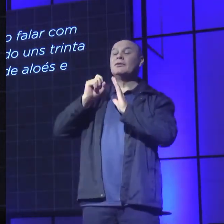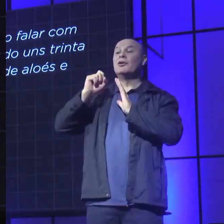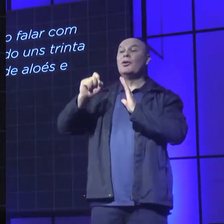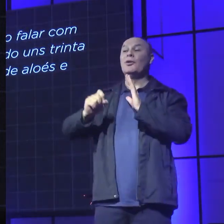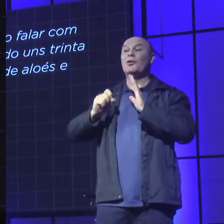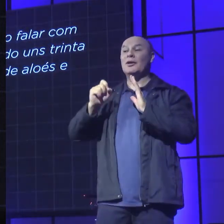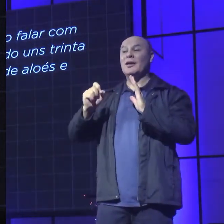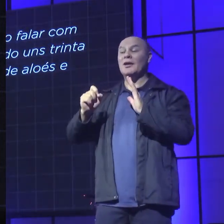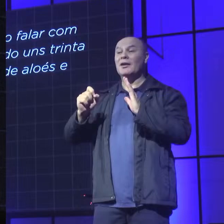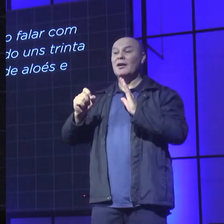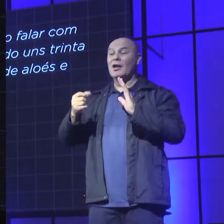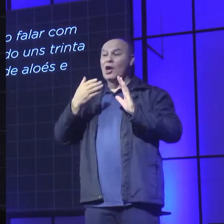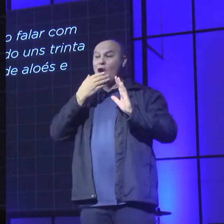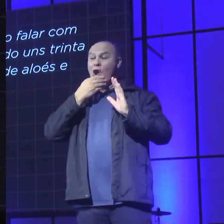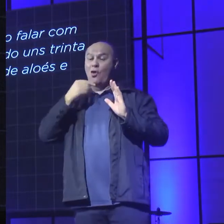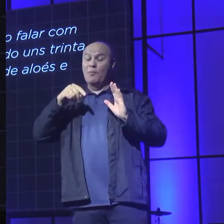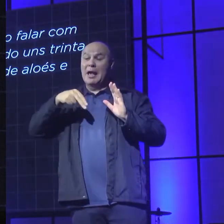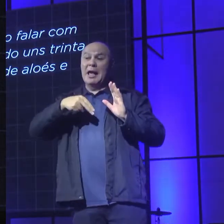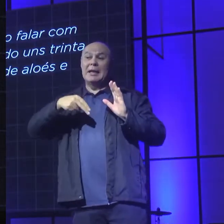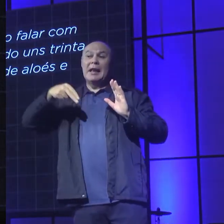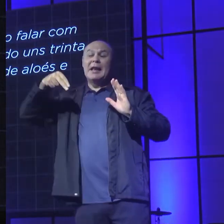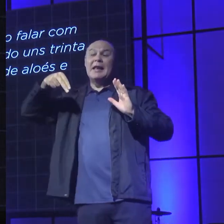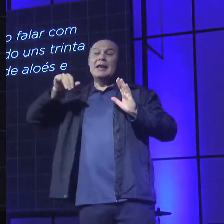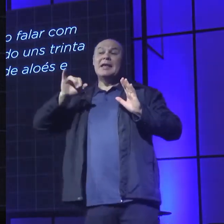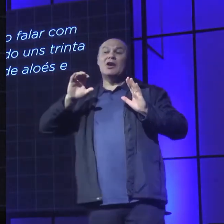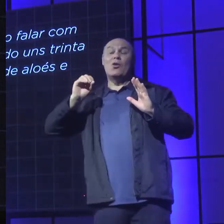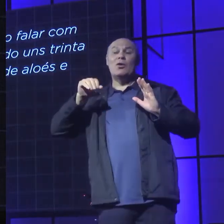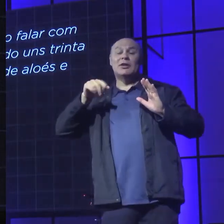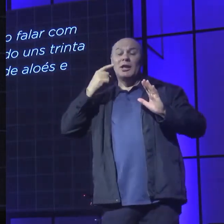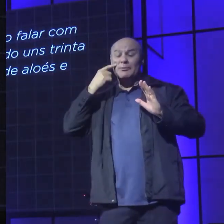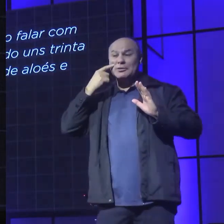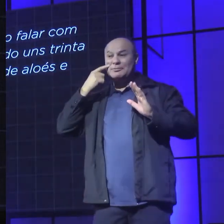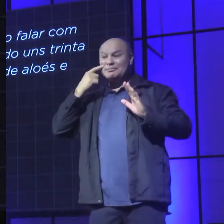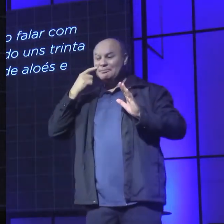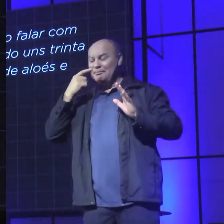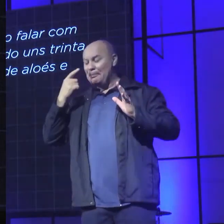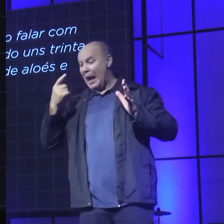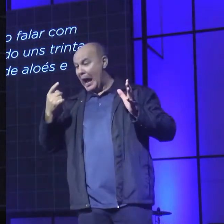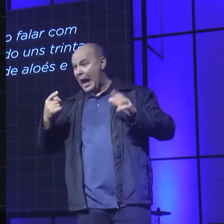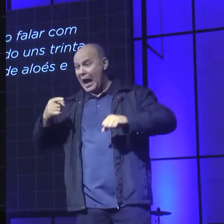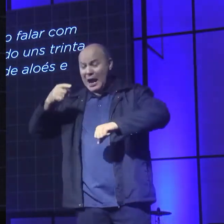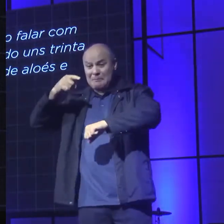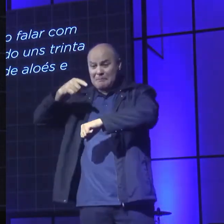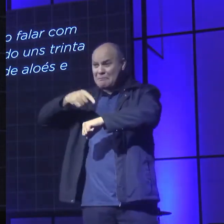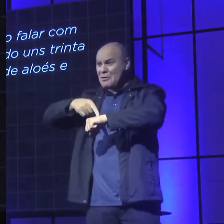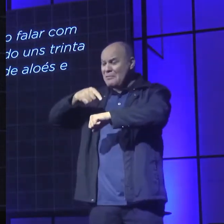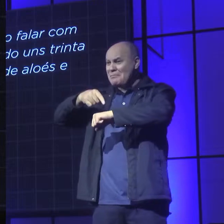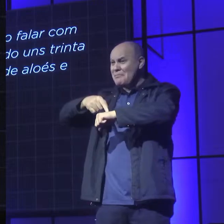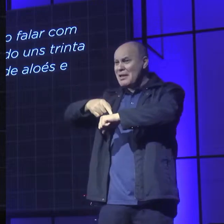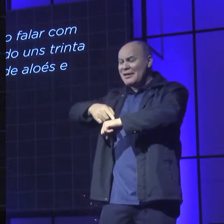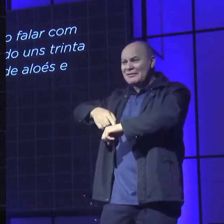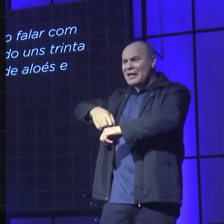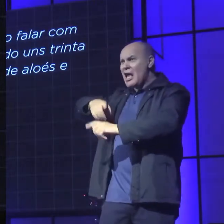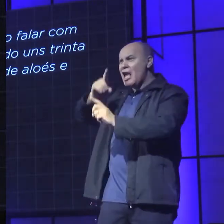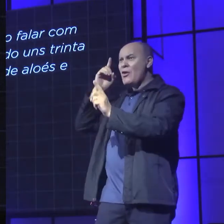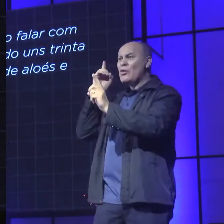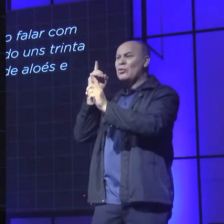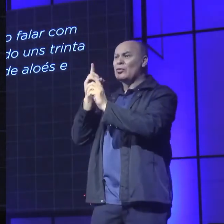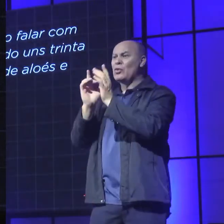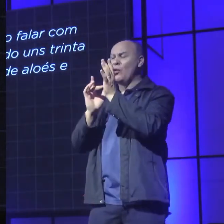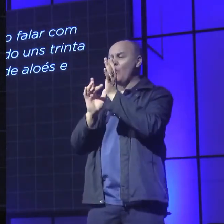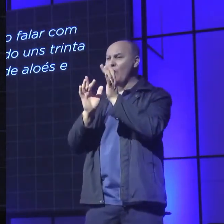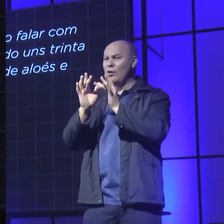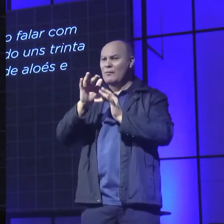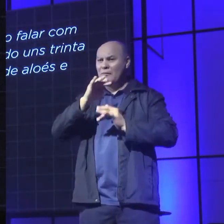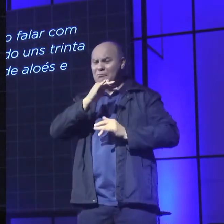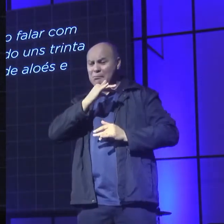Que Nicodemos, agora, no momento em que ele se declara publicamente, agora que